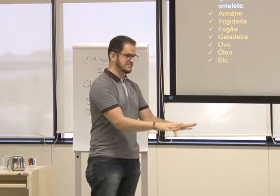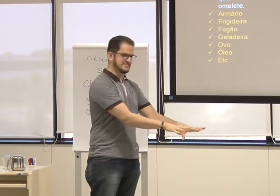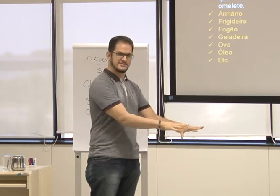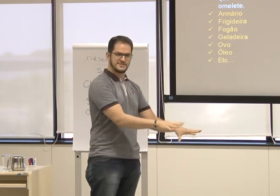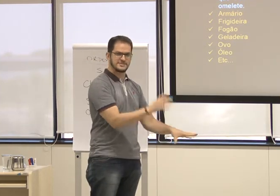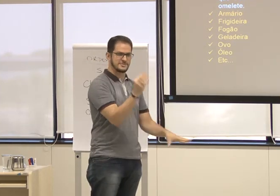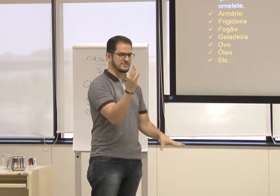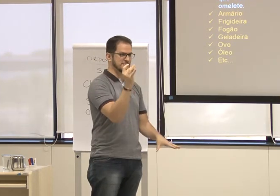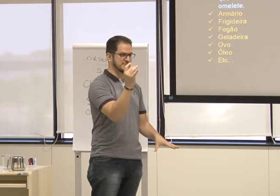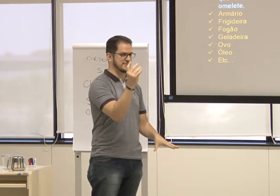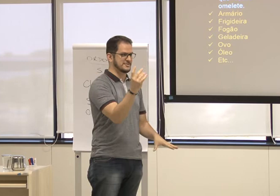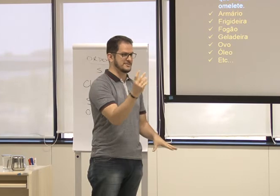A mise en place.